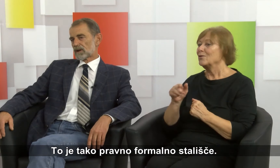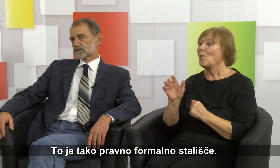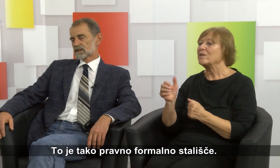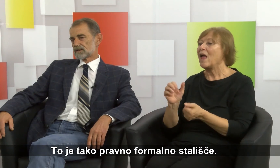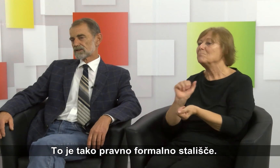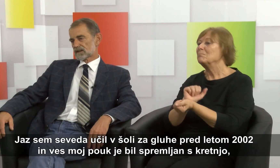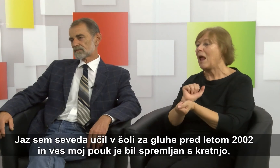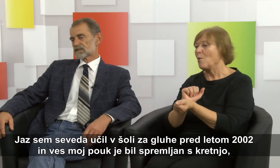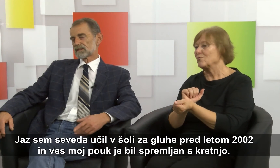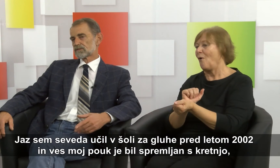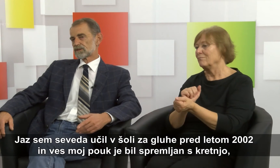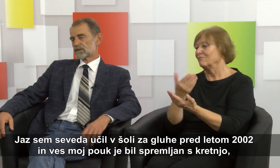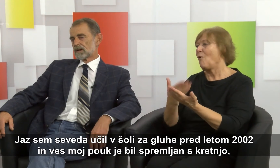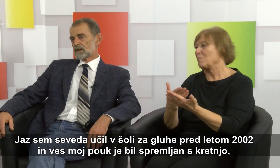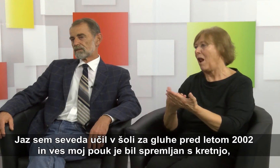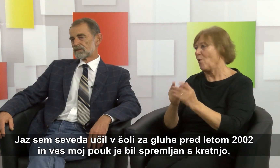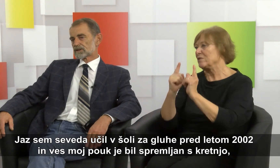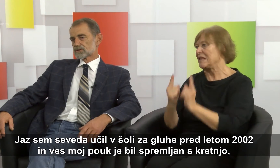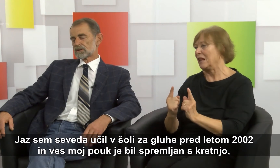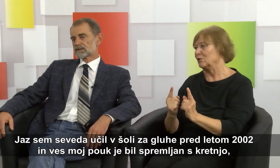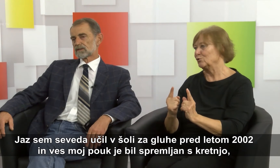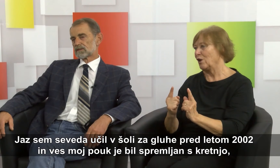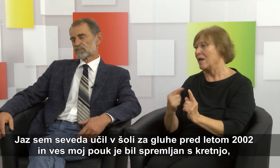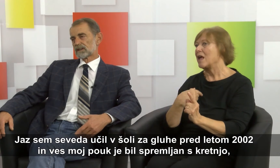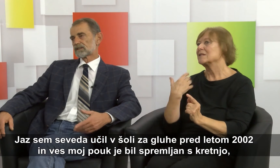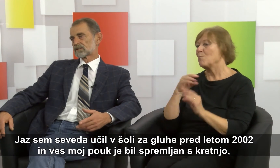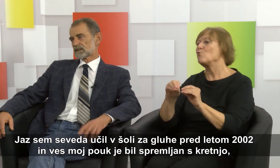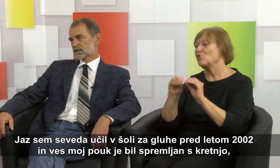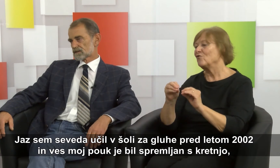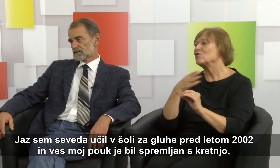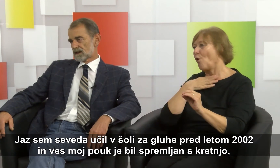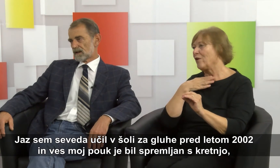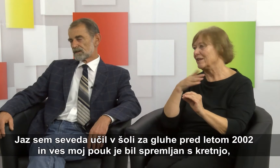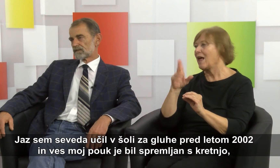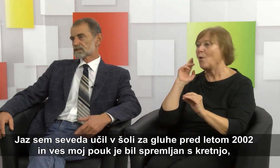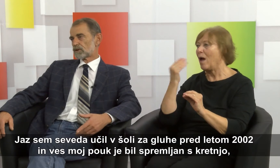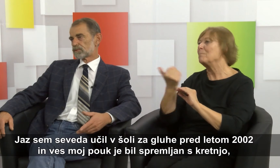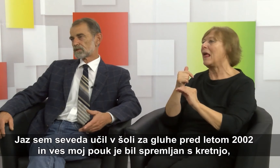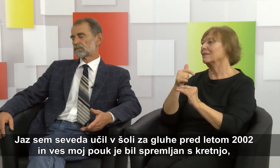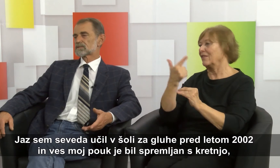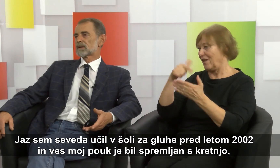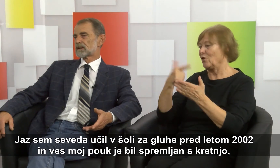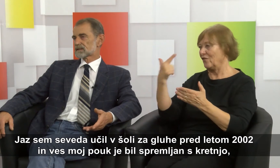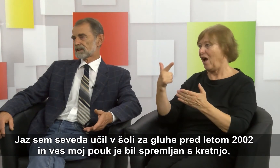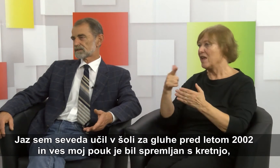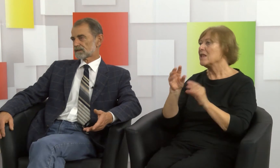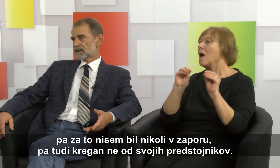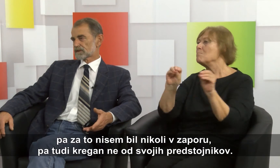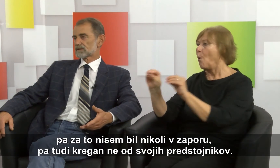formalno stališče. Jaz sem seveda učil v šoli za gluhe pred letom 2002. In ves moj pouk je bil spremljan skretno, ne. Pa zato